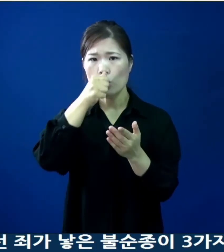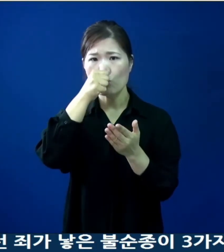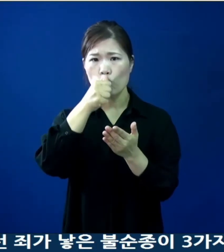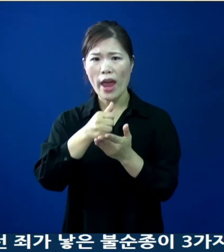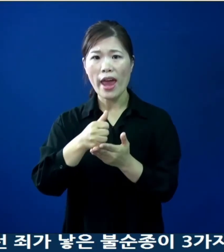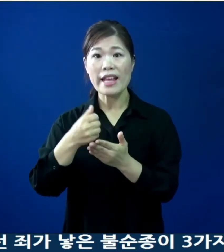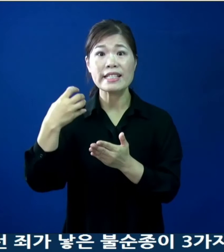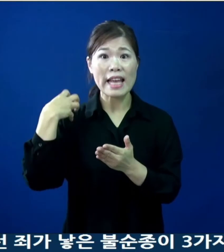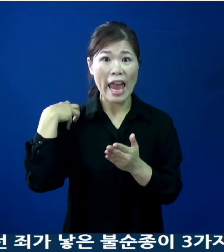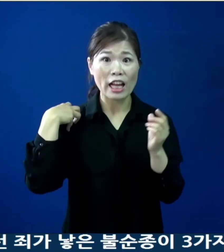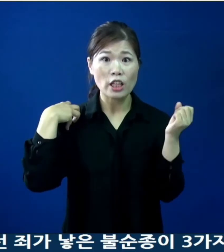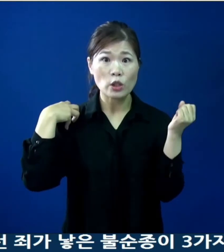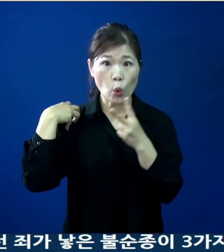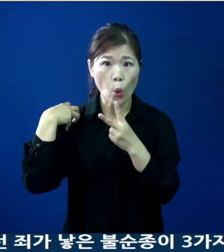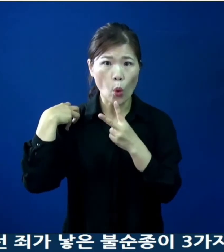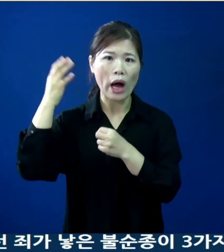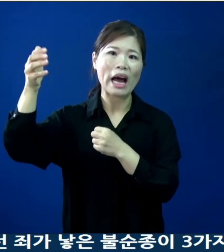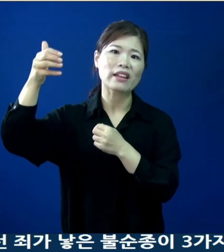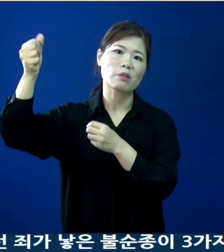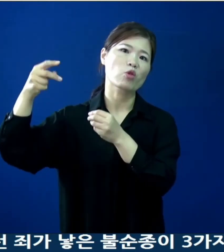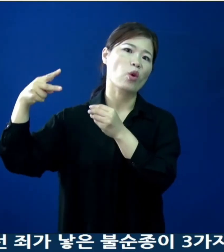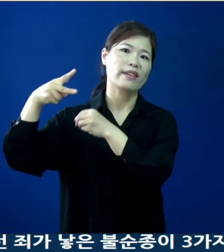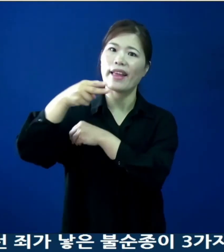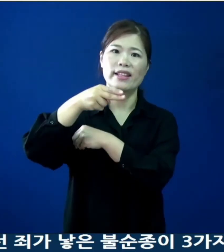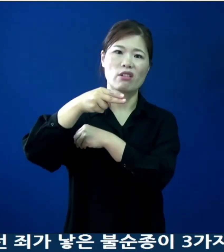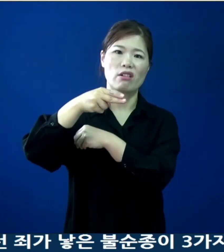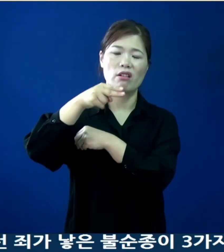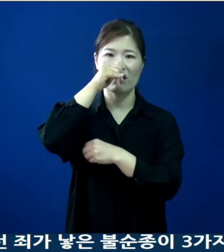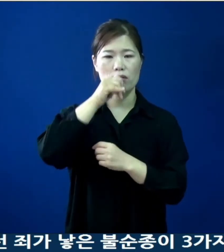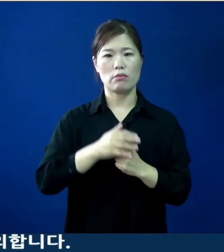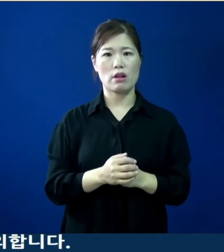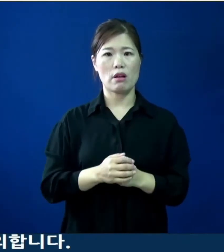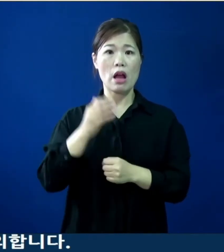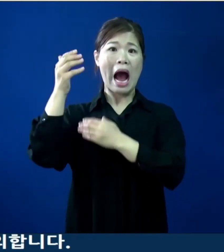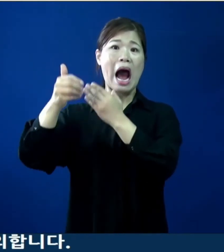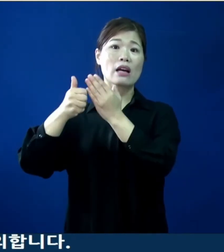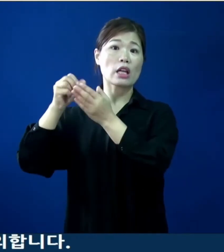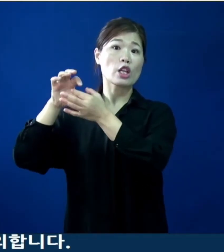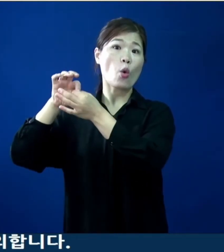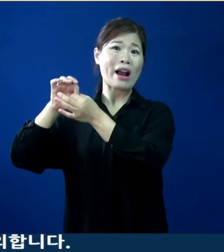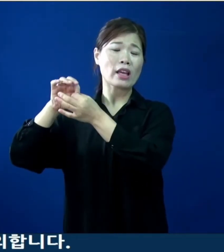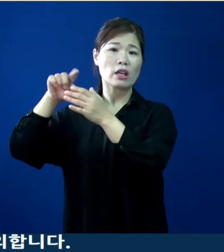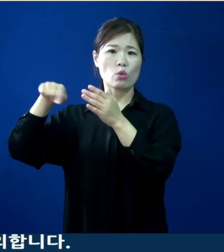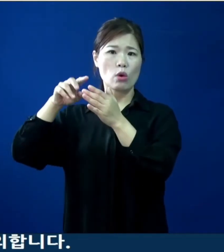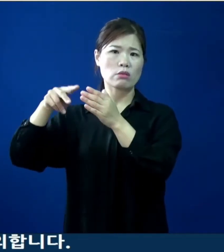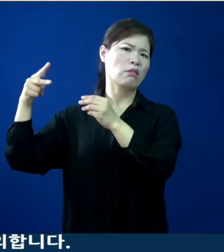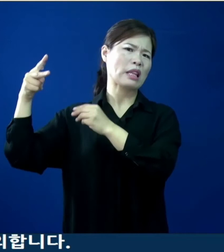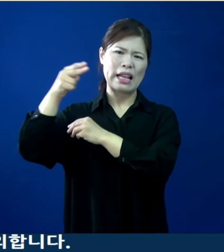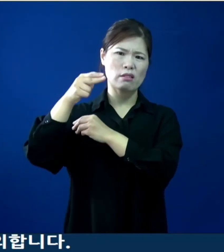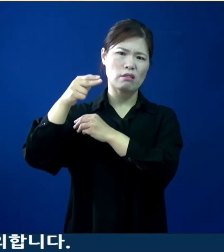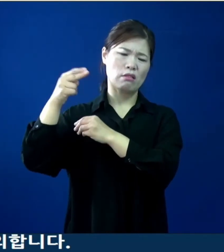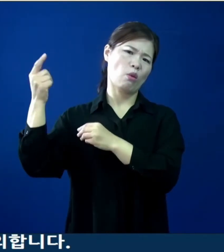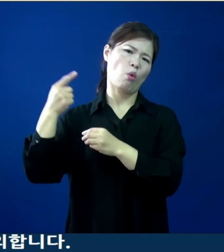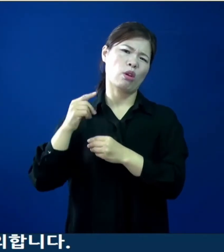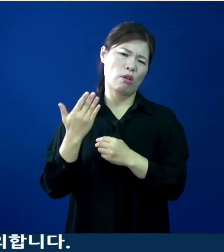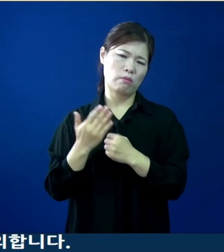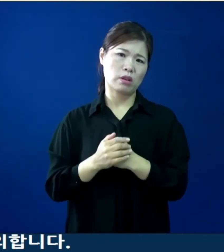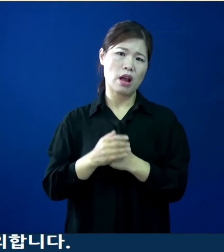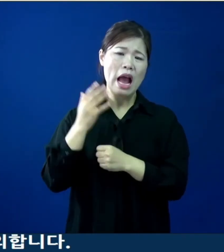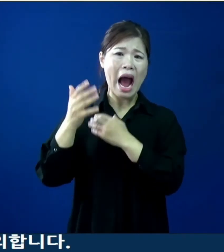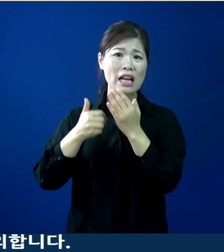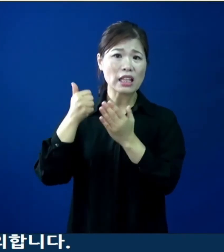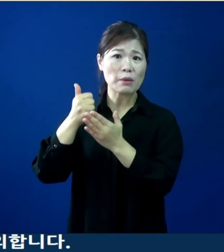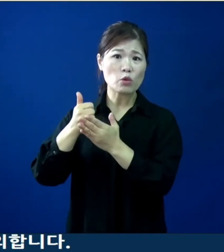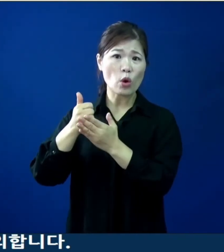온다는 거예요. 누구하고? 하나님하고. 하나님과의 관계 속에서 단절이 온다는 겁니다. 그래서 우리는 하나님과의